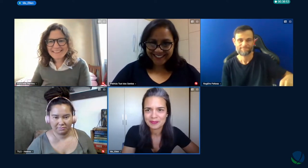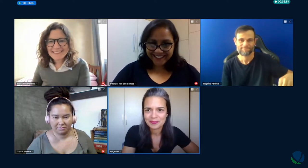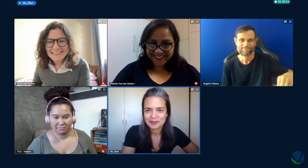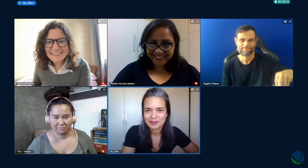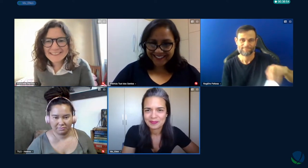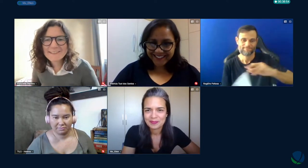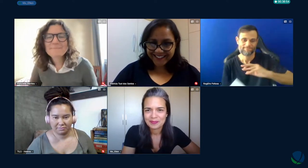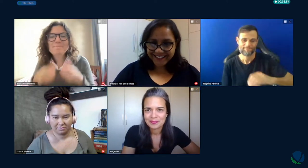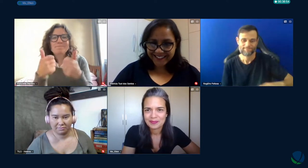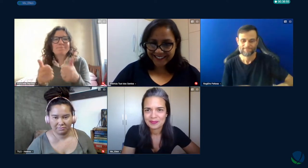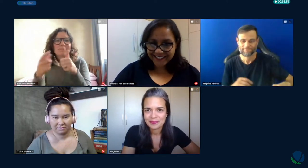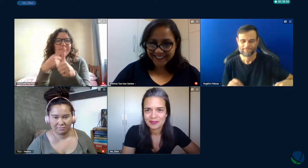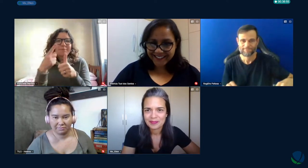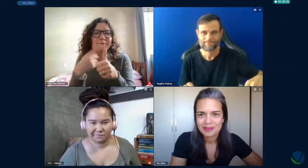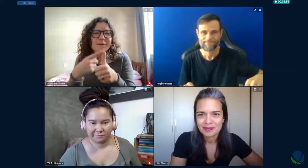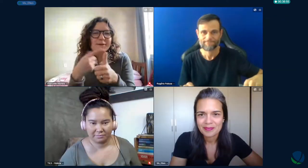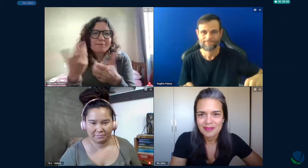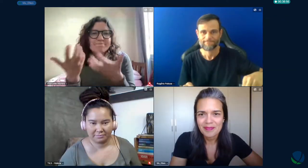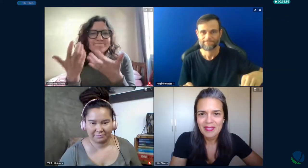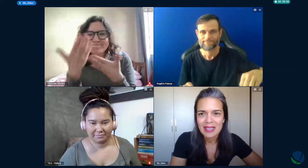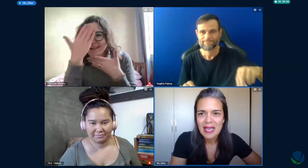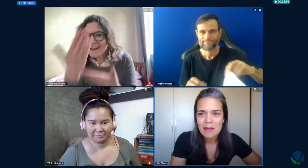participação.